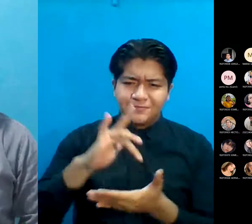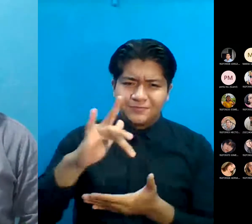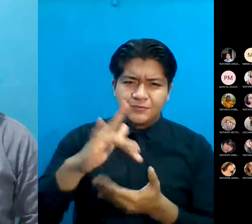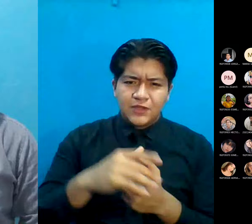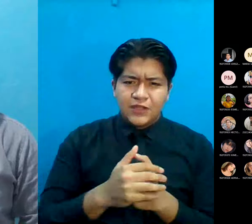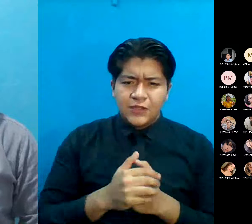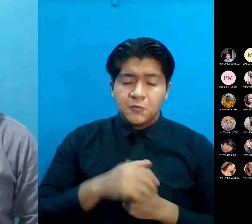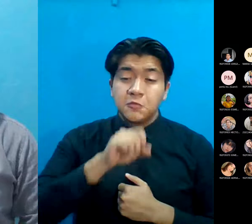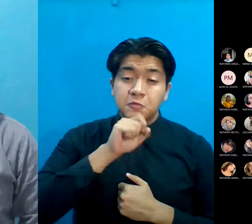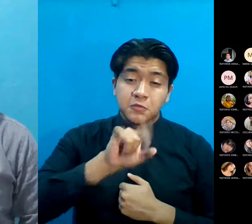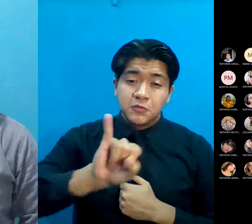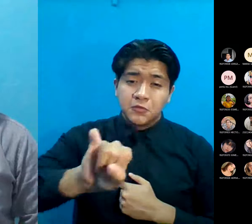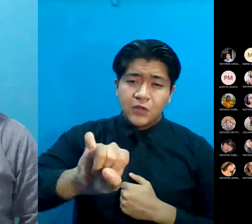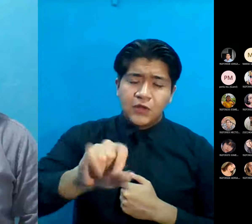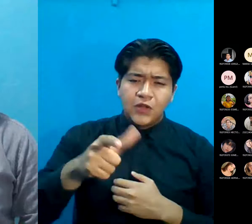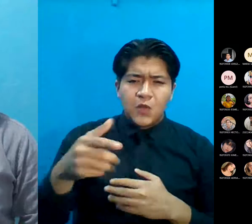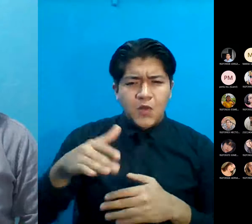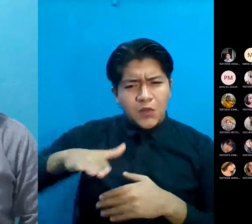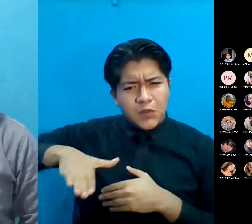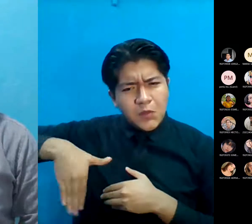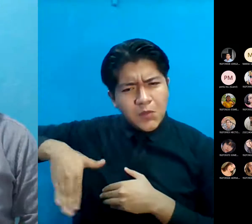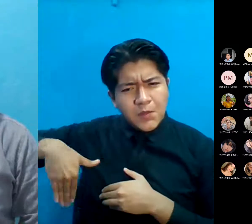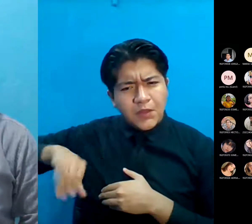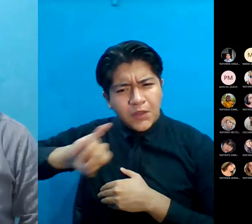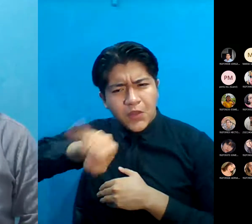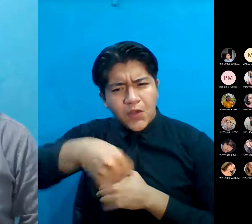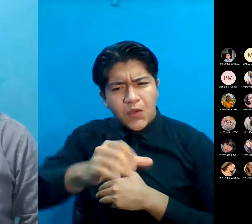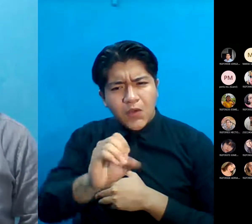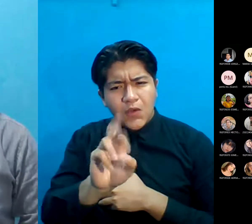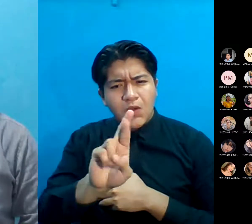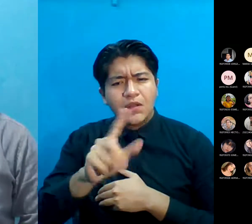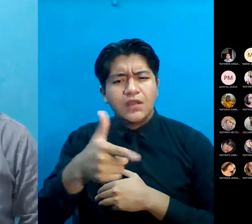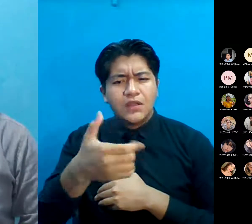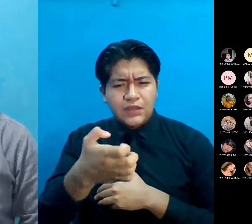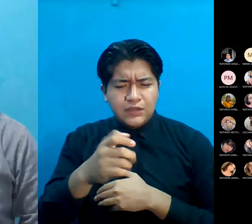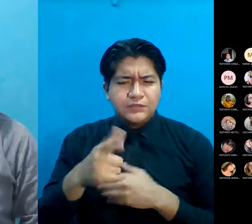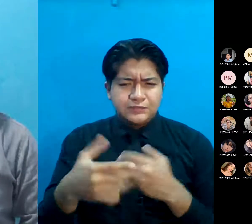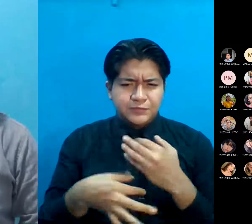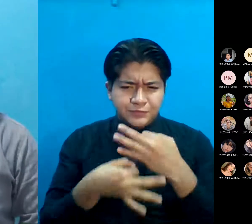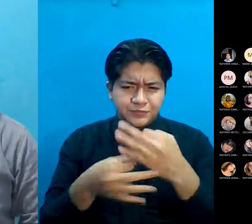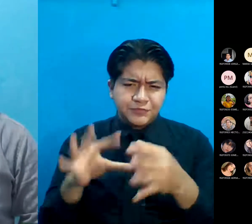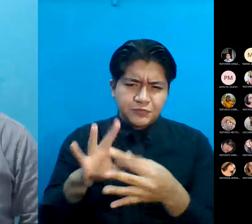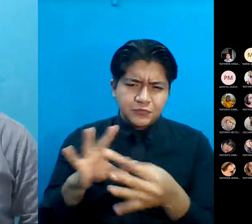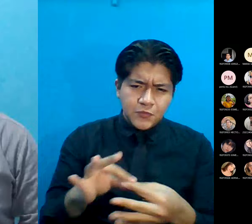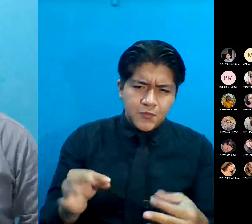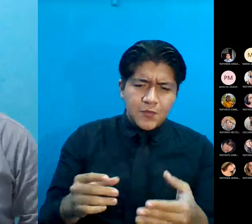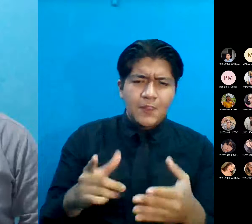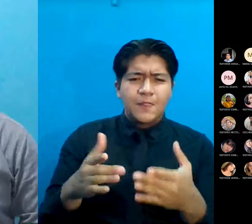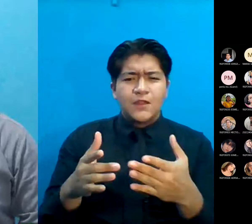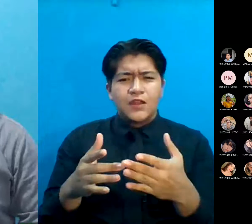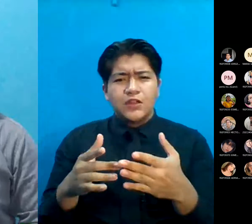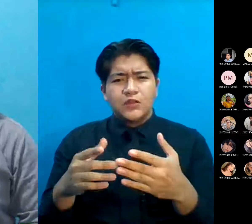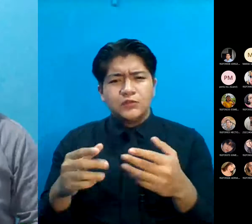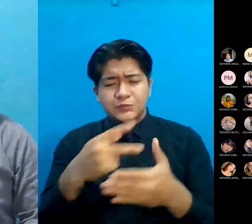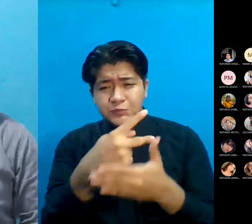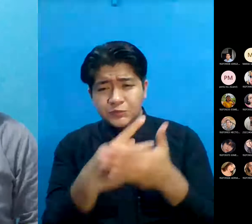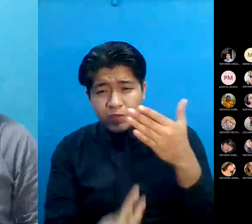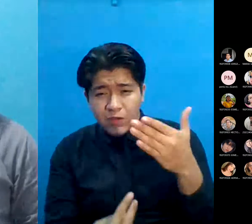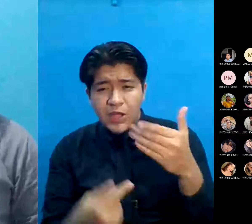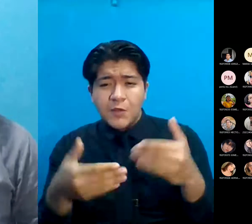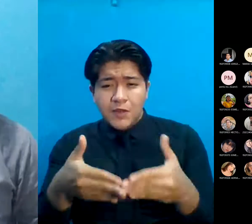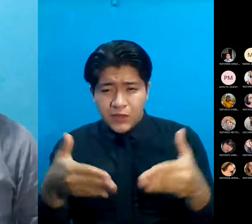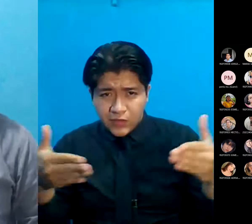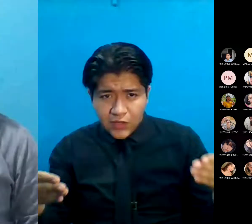Jorge, pues es gracias a toda esta coordinación de la cual podemos disfrutar de